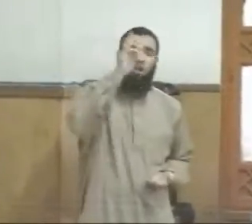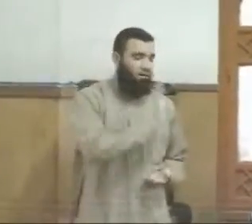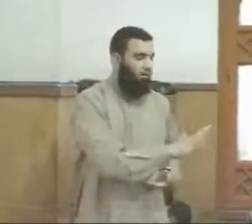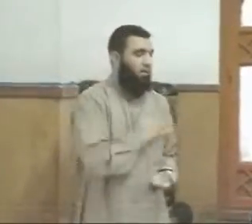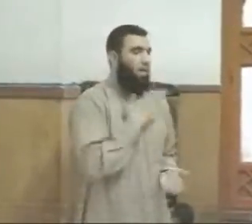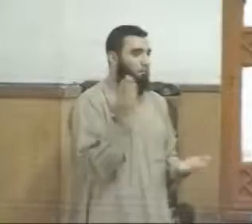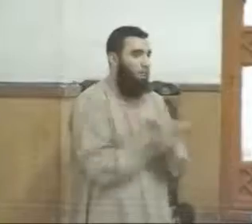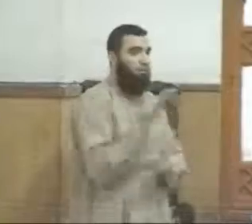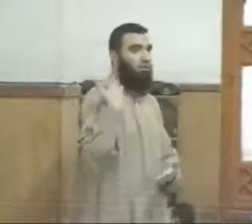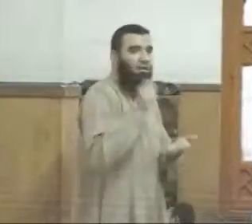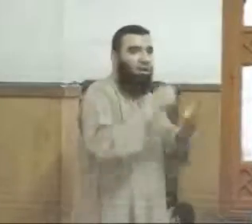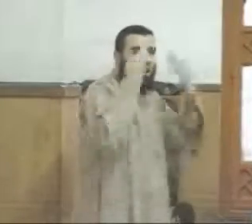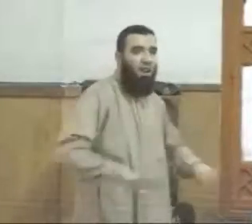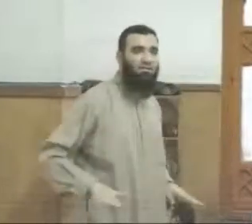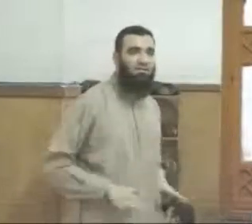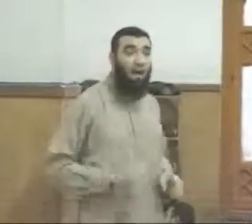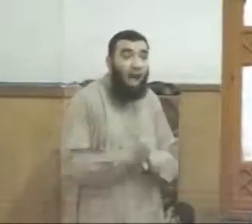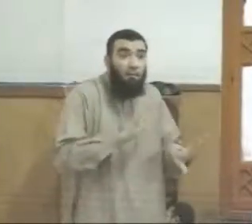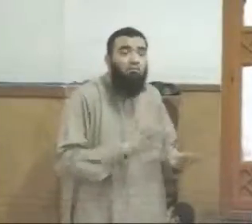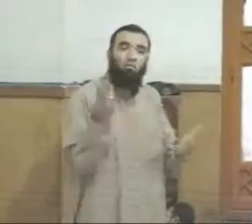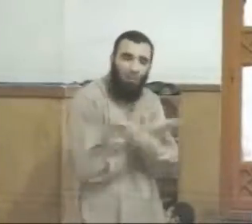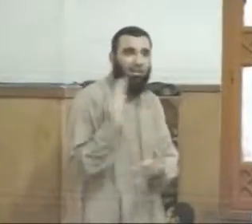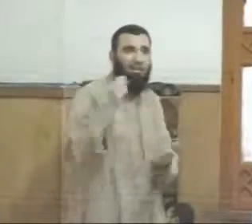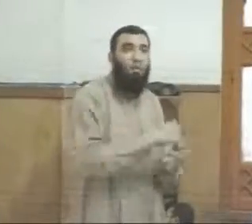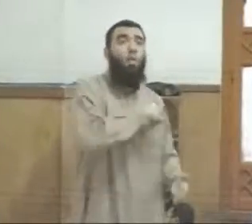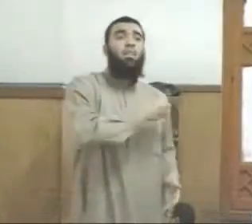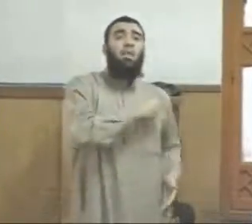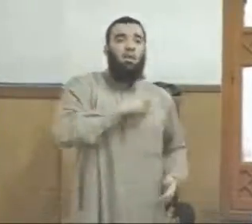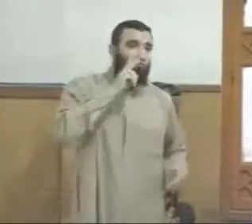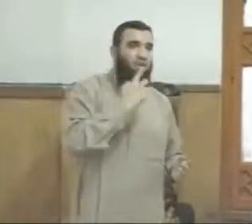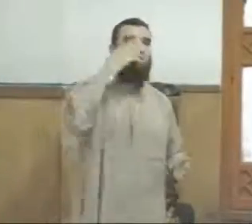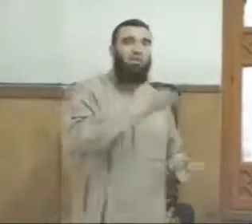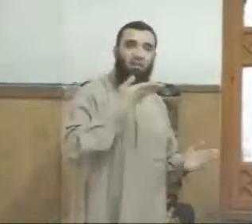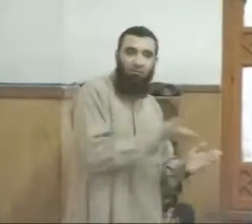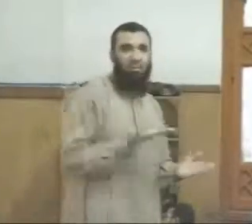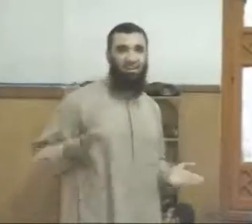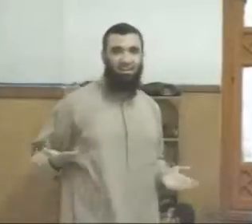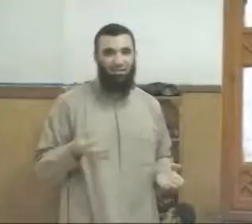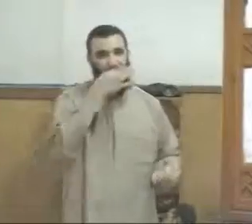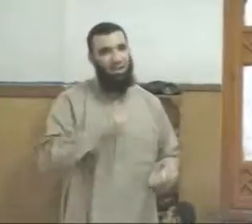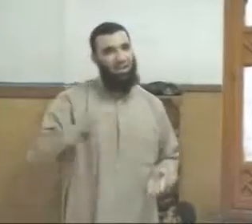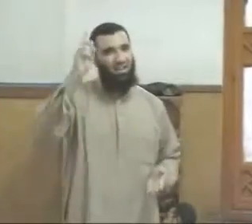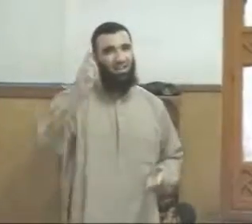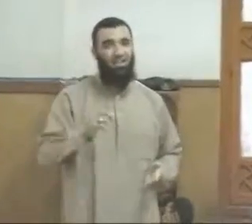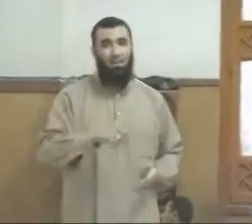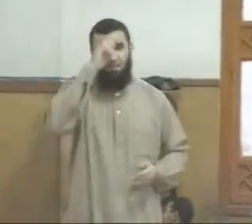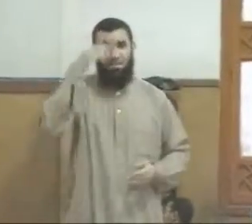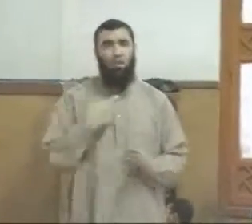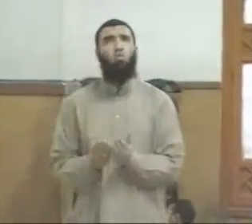وهو عاجز عنه أجر، ومن دعا لأهل الصلاح بالثبات